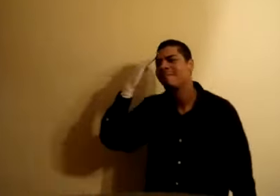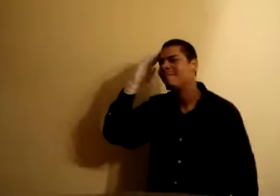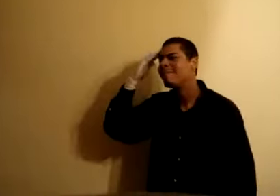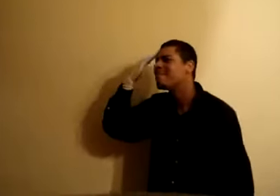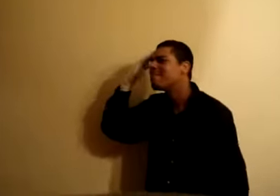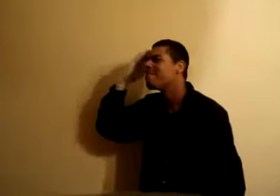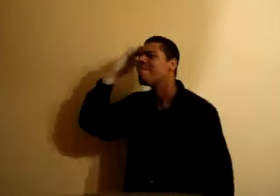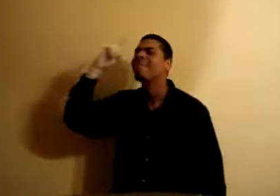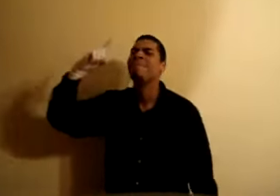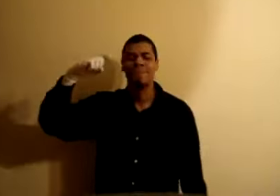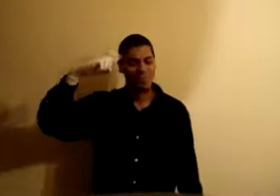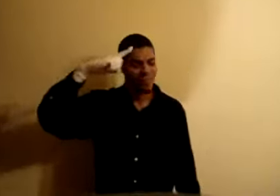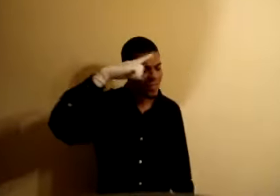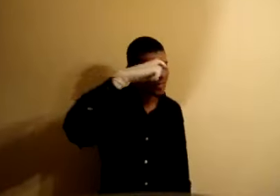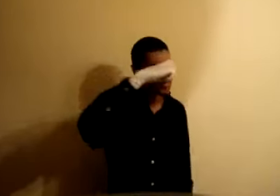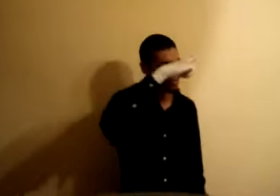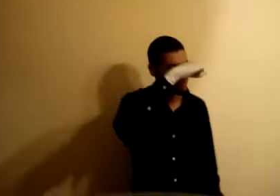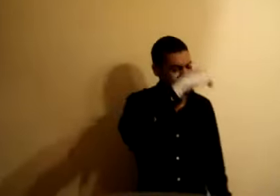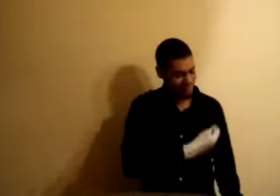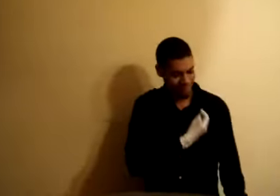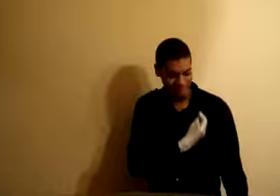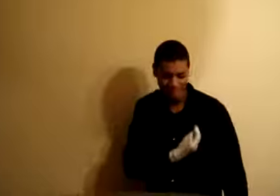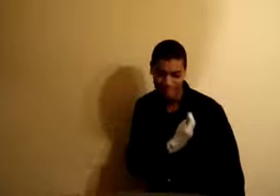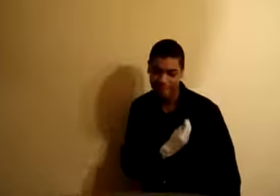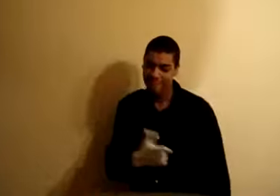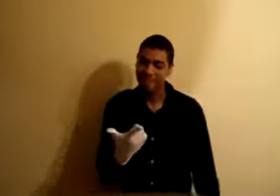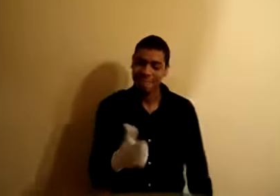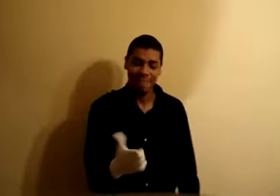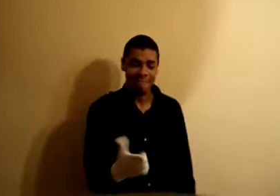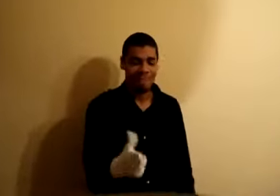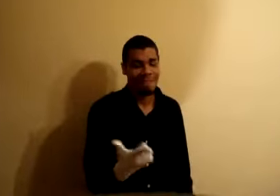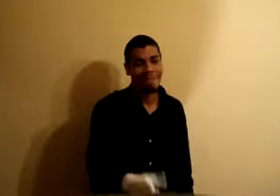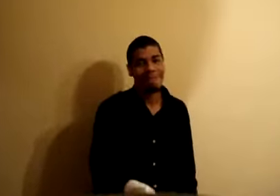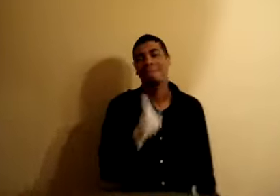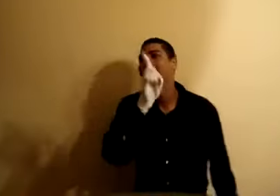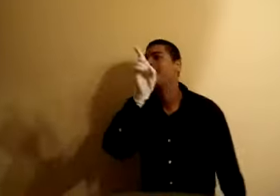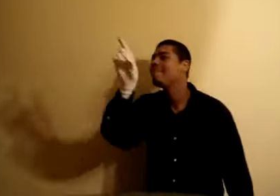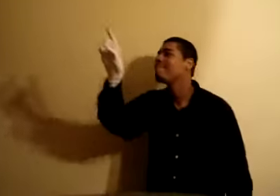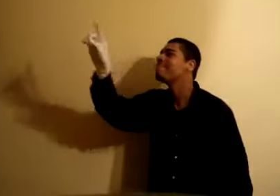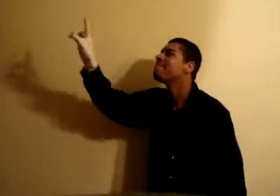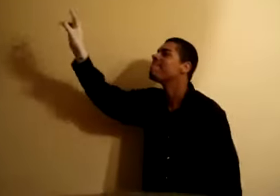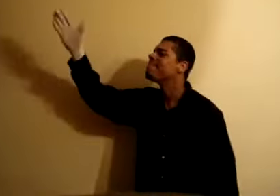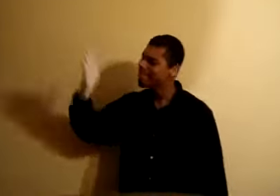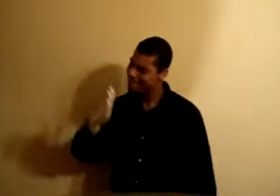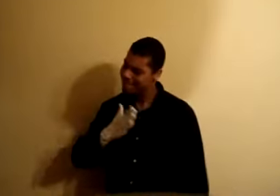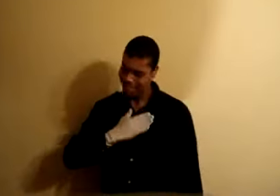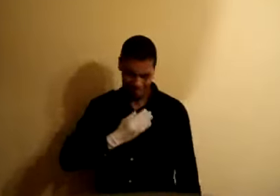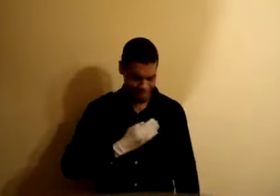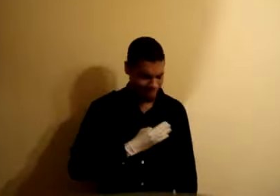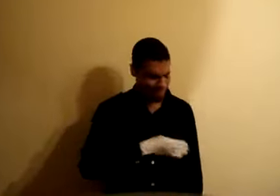é fácil viver sem te ter. Meu coração me